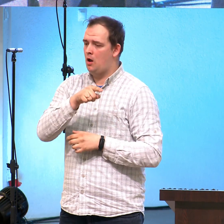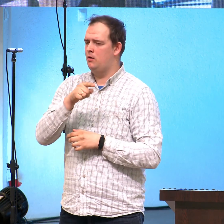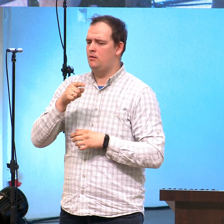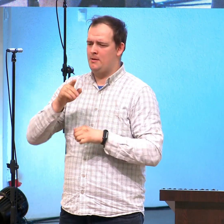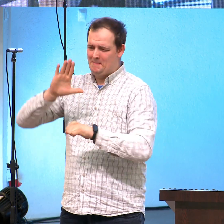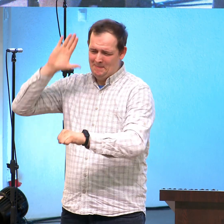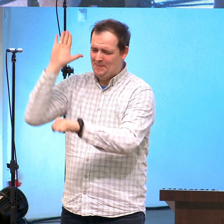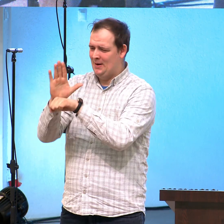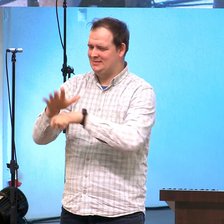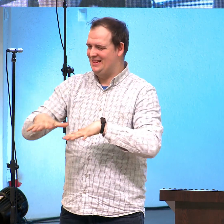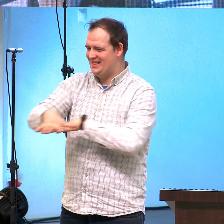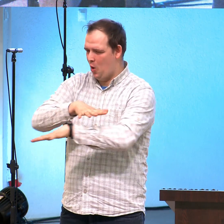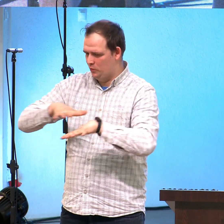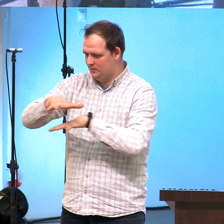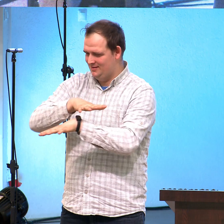заповеди. И народ...